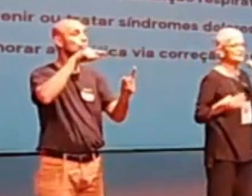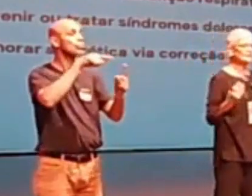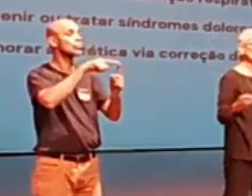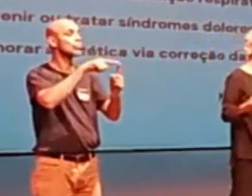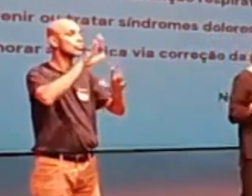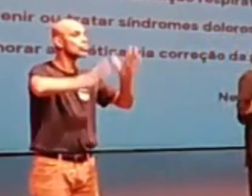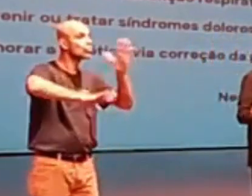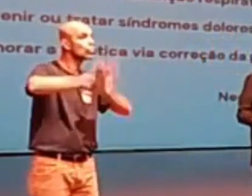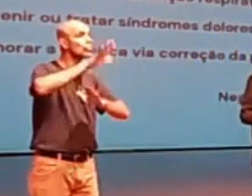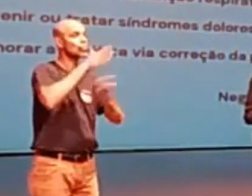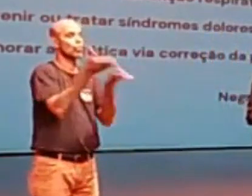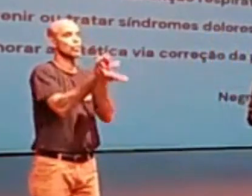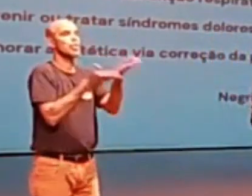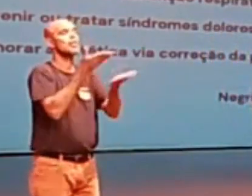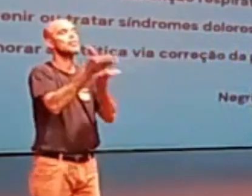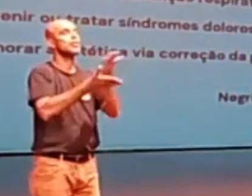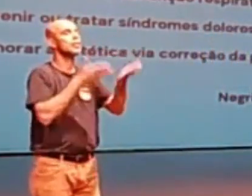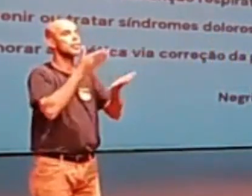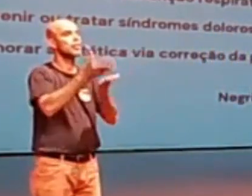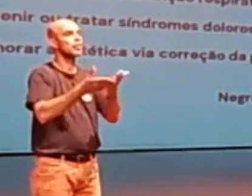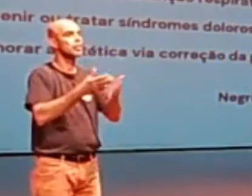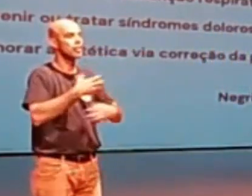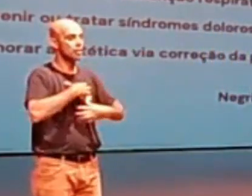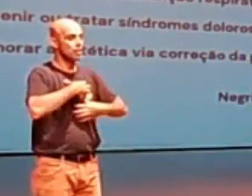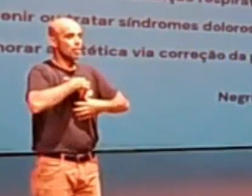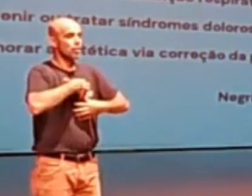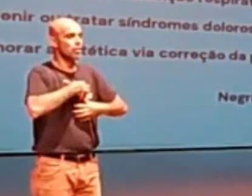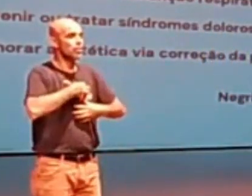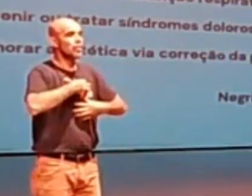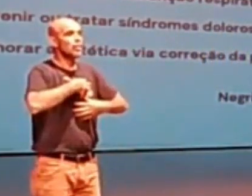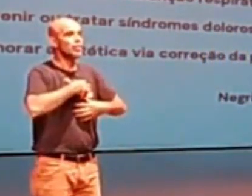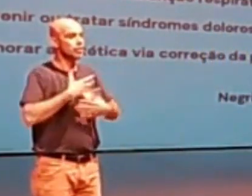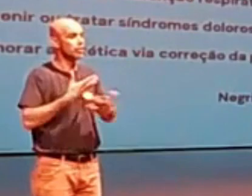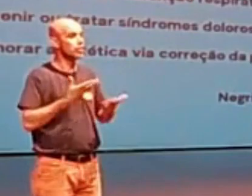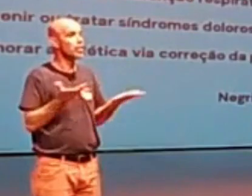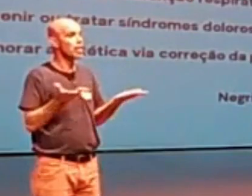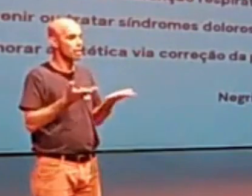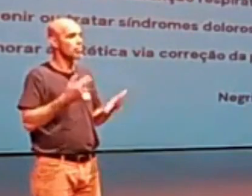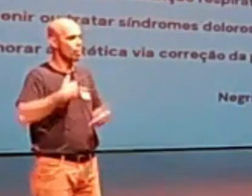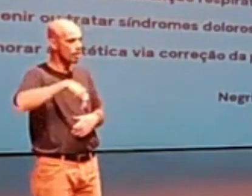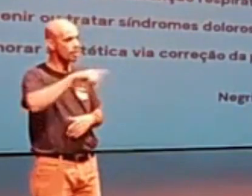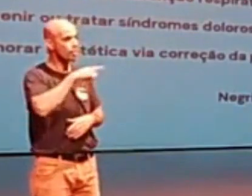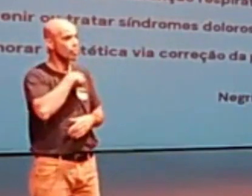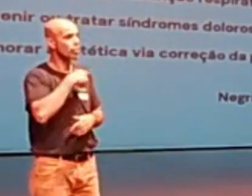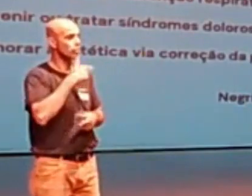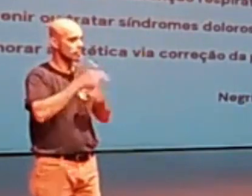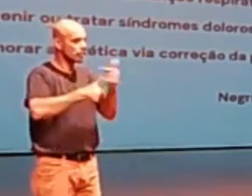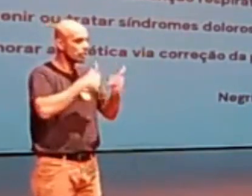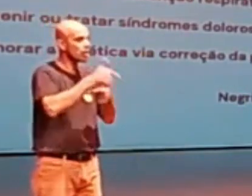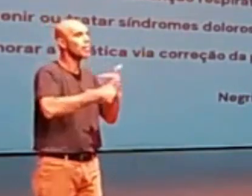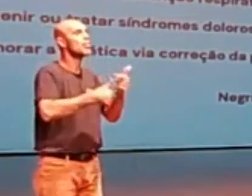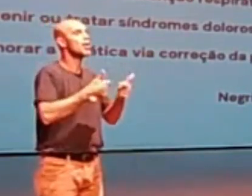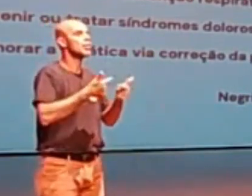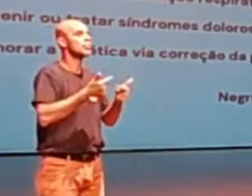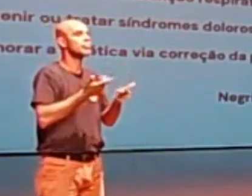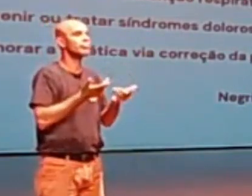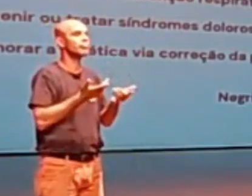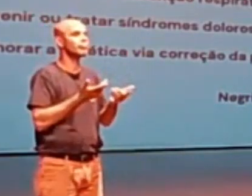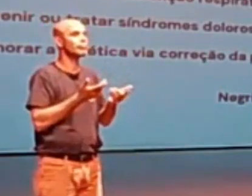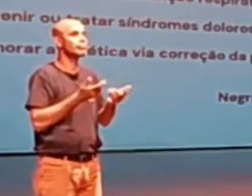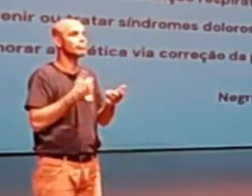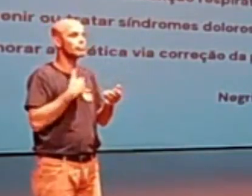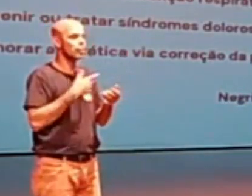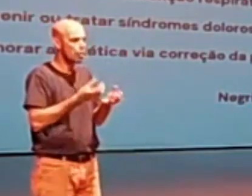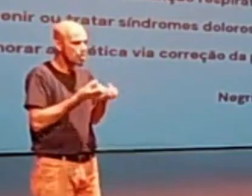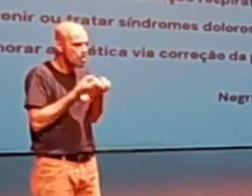prevenir e tratar disfunção respiratória, embora a gente saiba que hoje trabalhos que são, novamente, trabalhos de